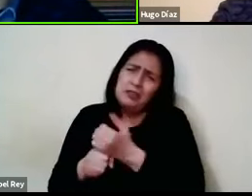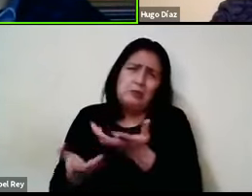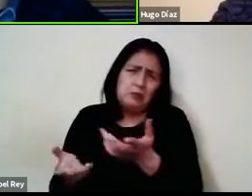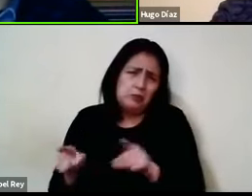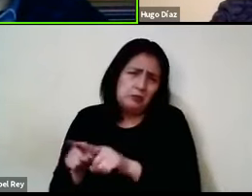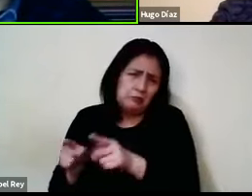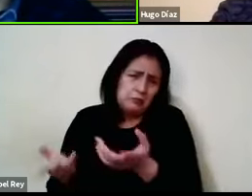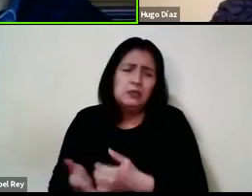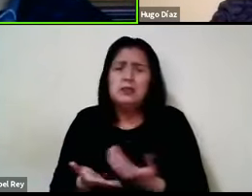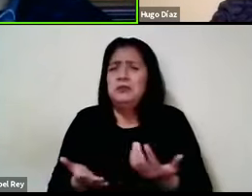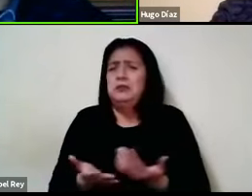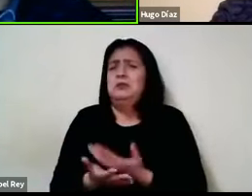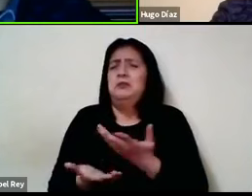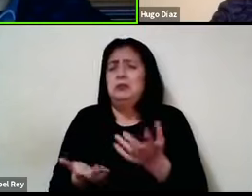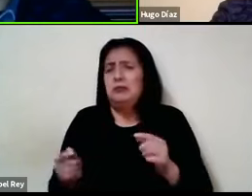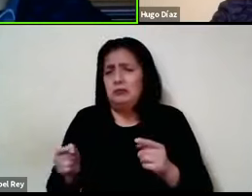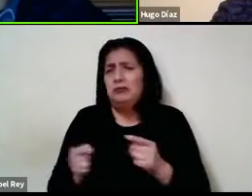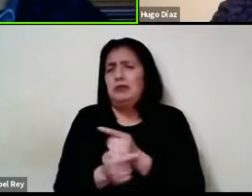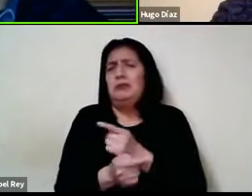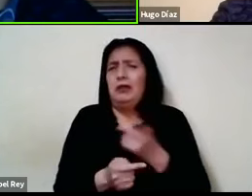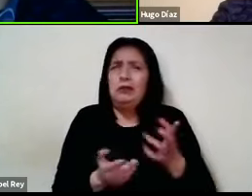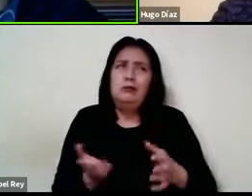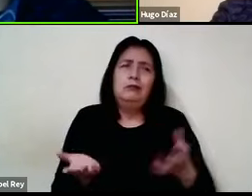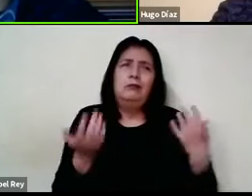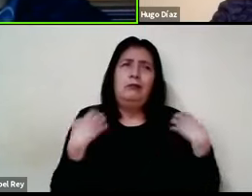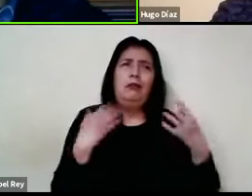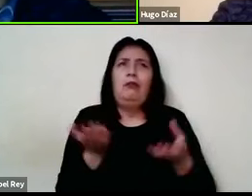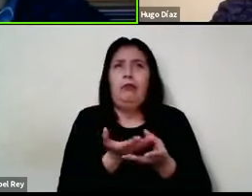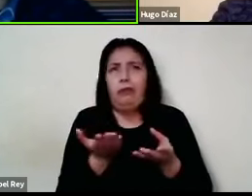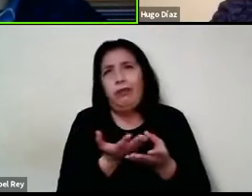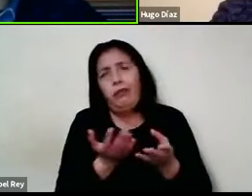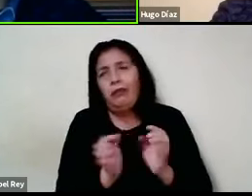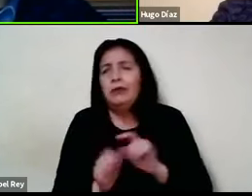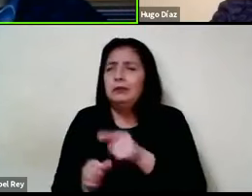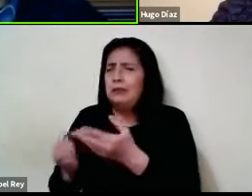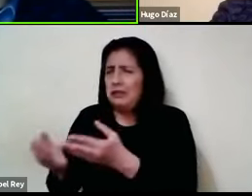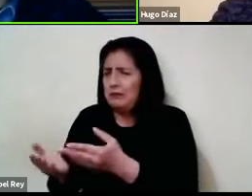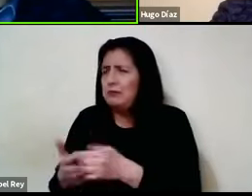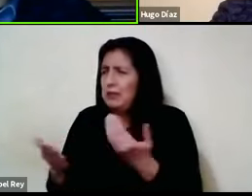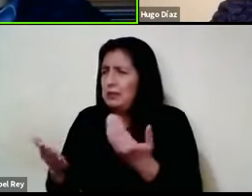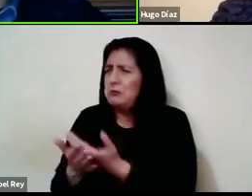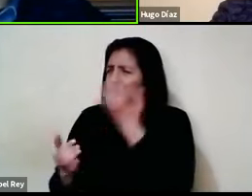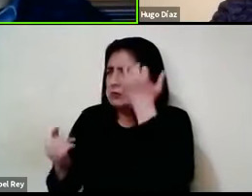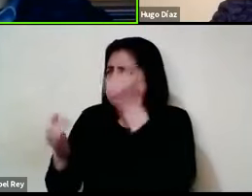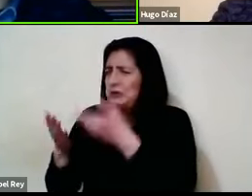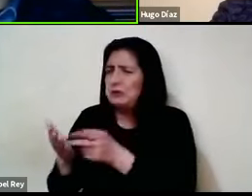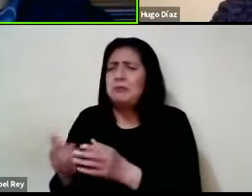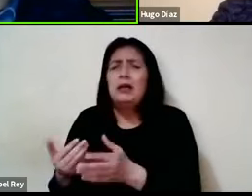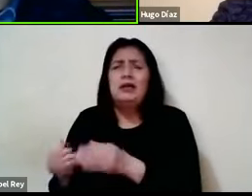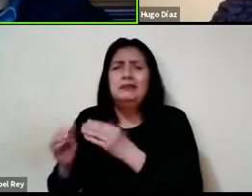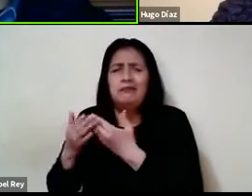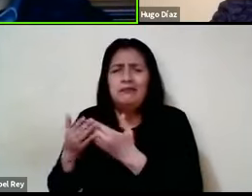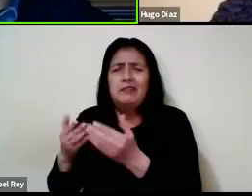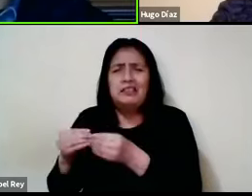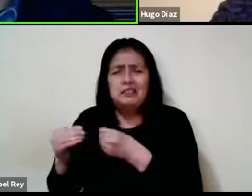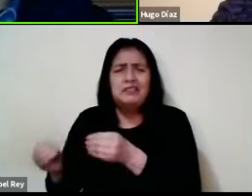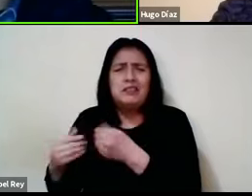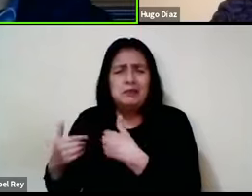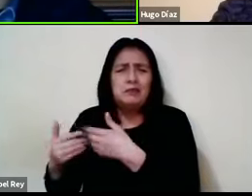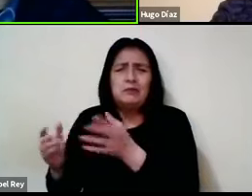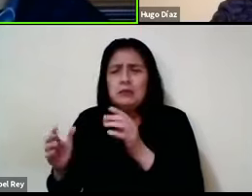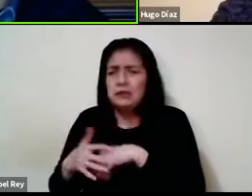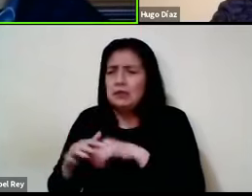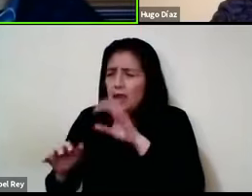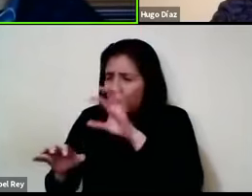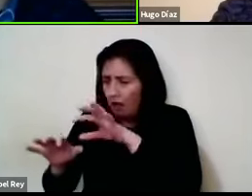la innovación más bien es contradictoria a la parte burocrática, es más flexible, es más amplia, porque en la misma construcción y en el